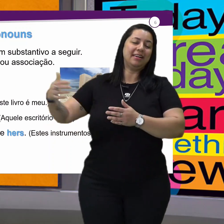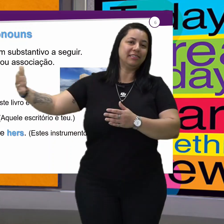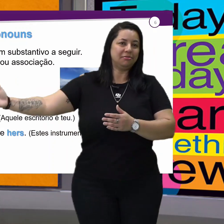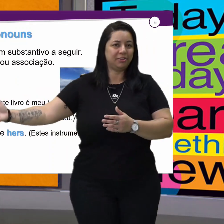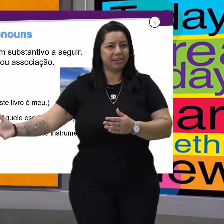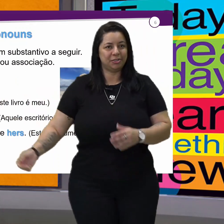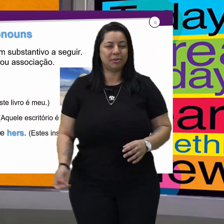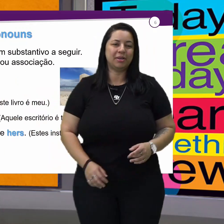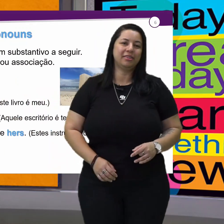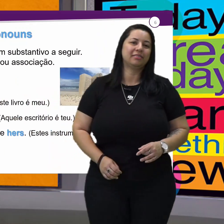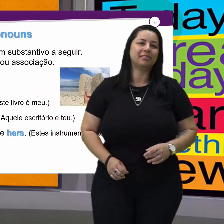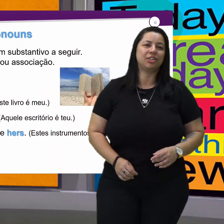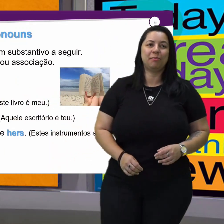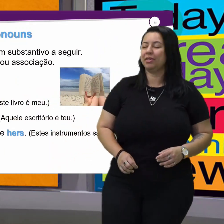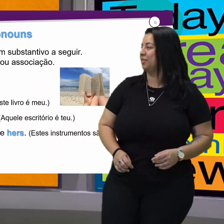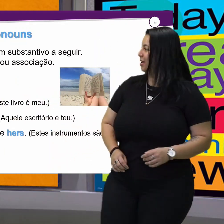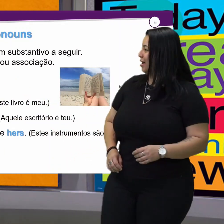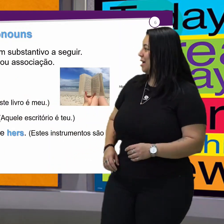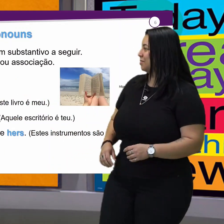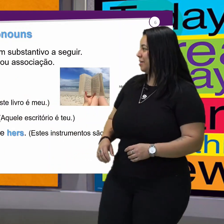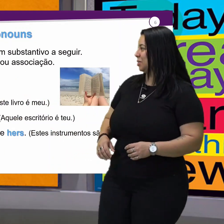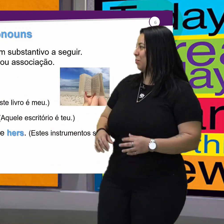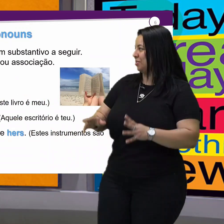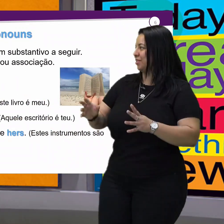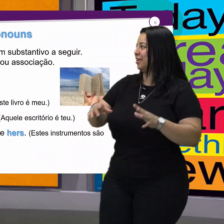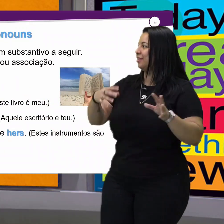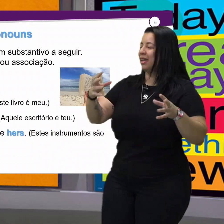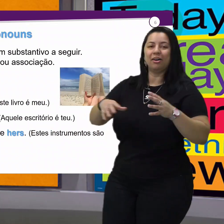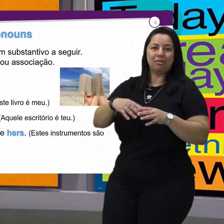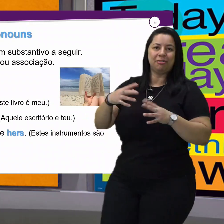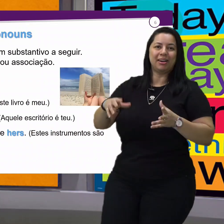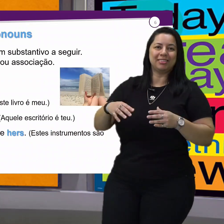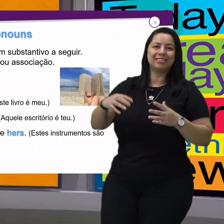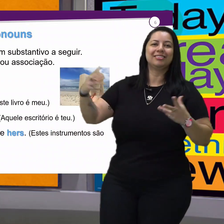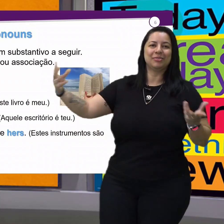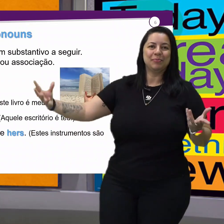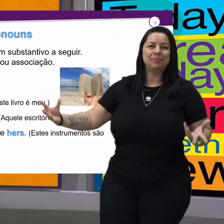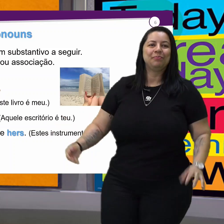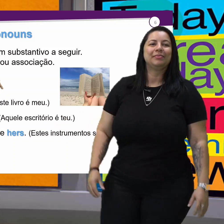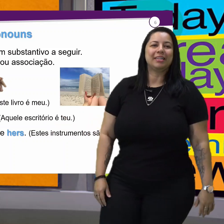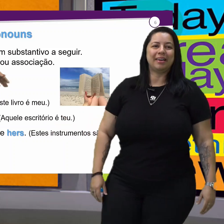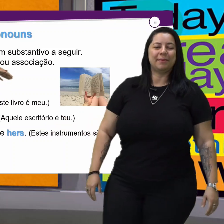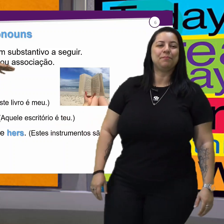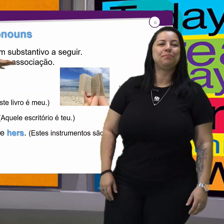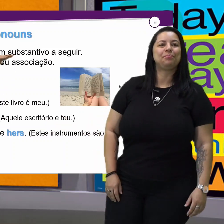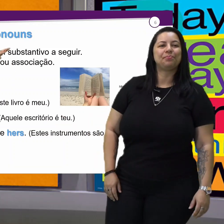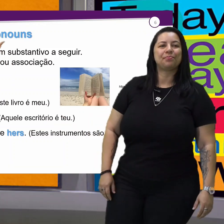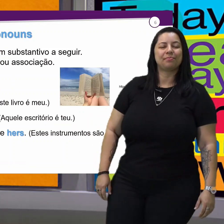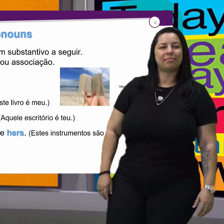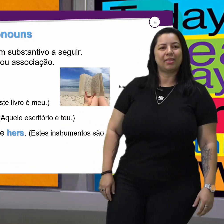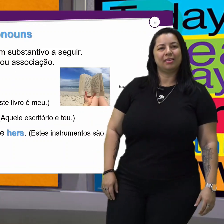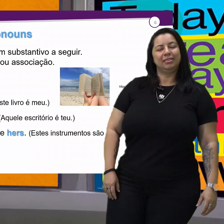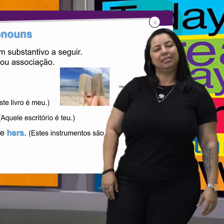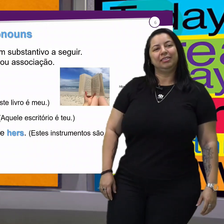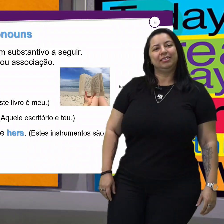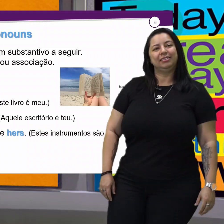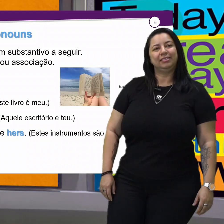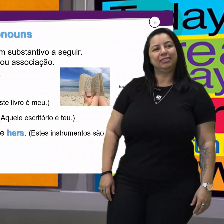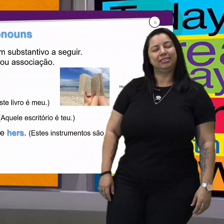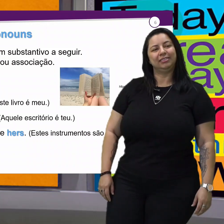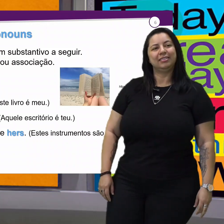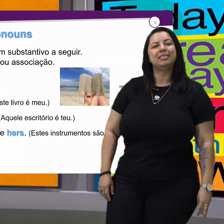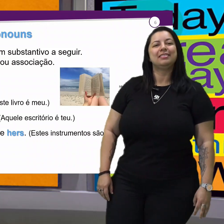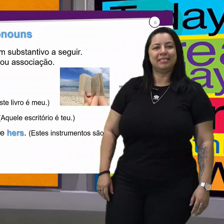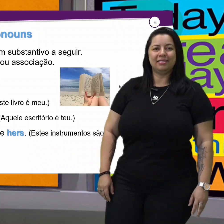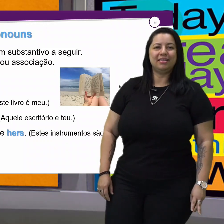mais nada na frente também. Exatamente. Às vezes pode ser que tenha uma frase... Pode ter um complemento aqui e tudo mais, um restante de